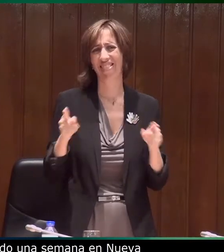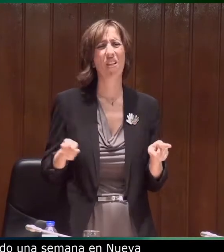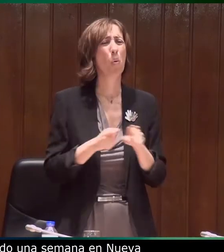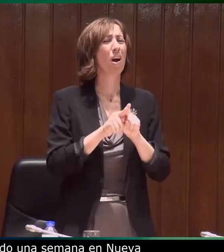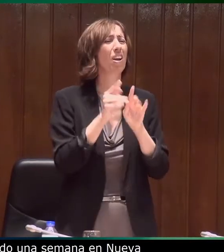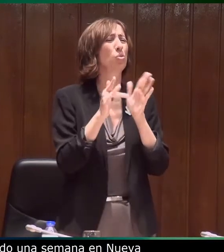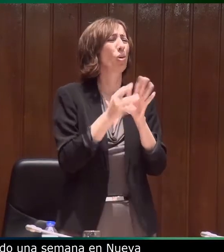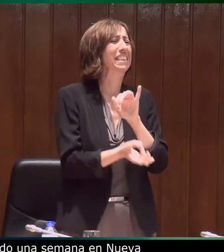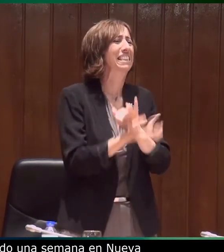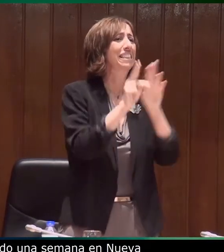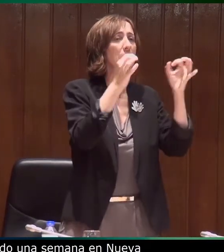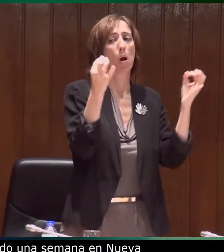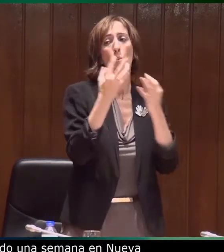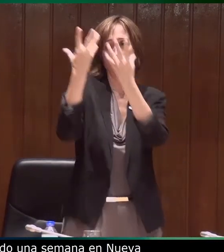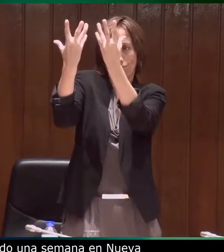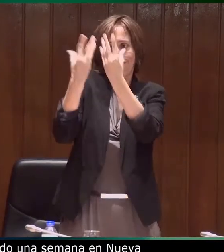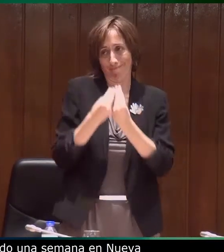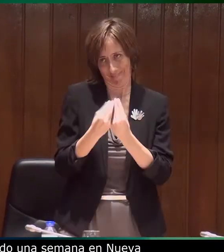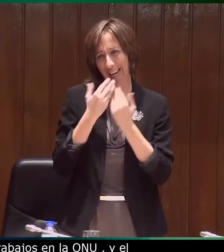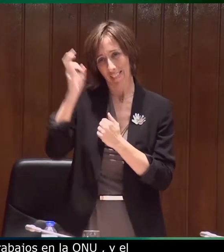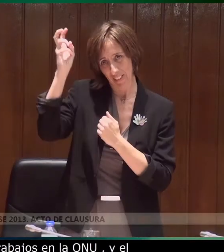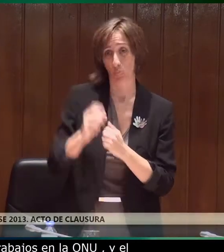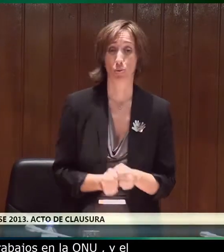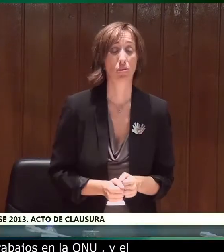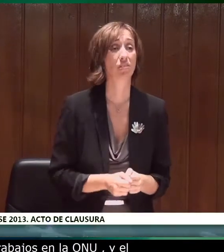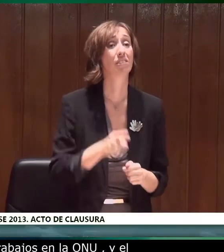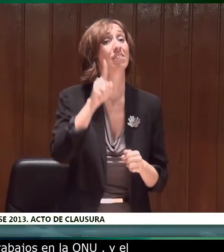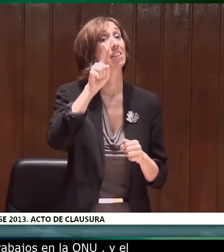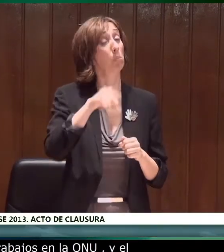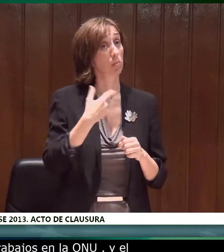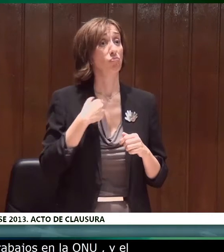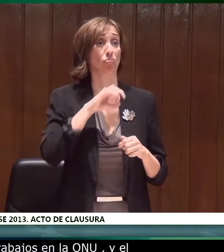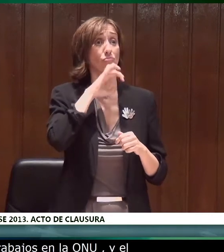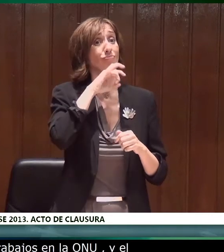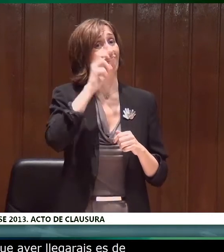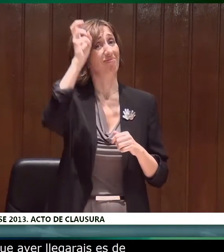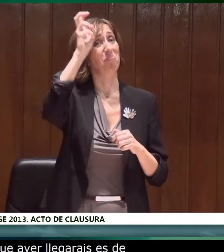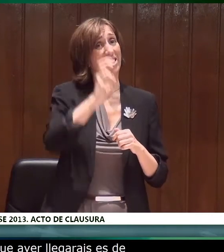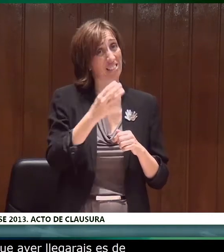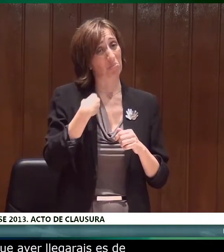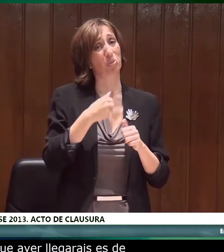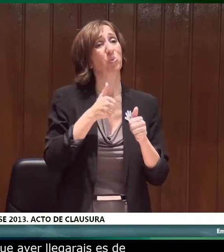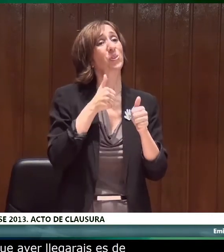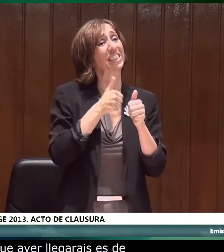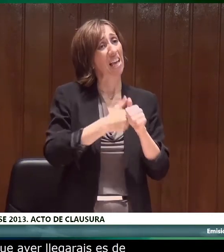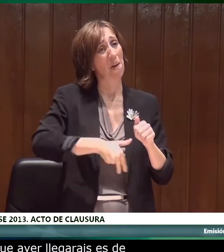discapacidad Muchas gracias por estar aquí da igual el tema que sea siempre Nos acompañas estoy muy contenta también